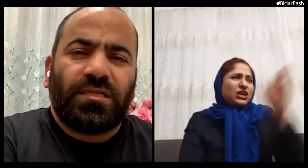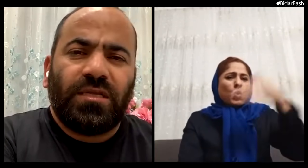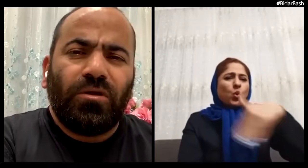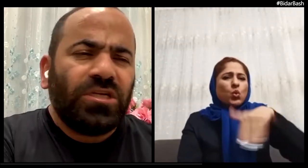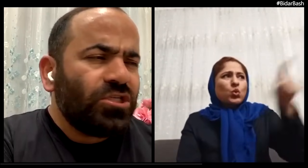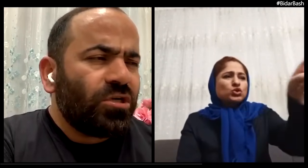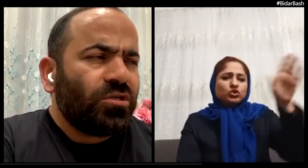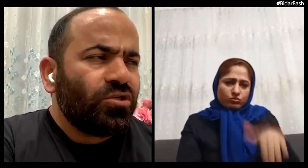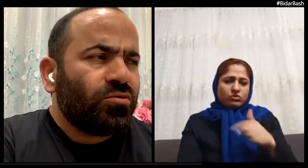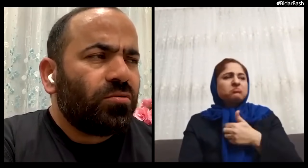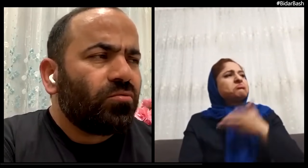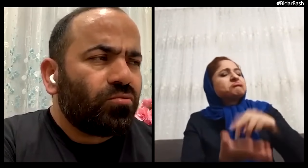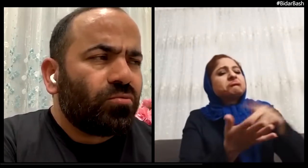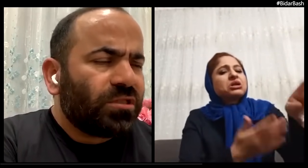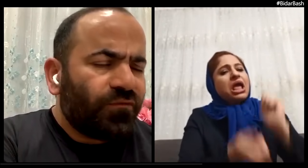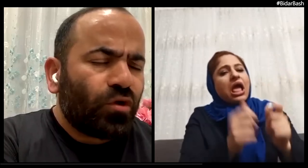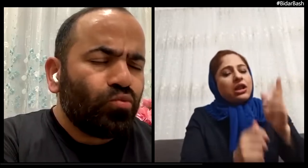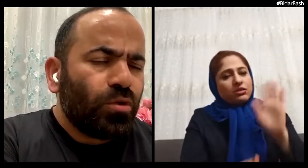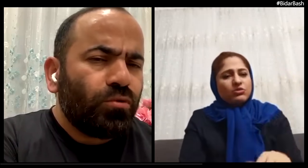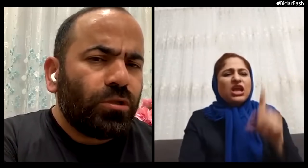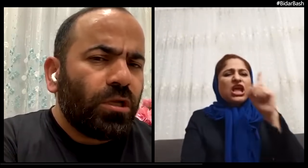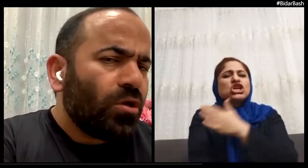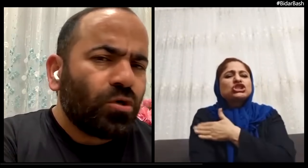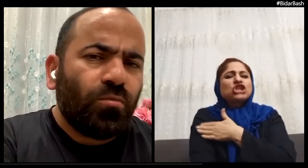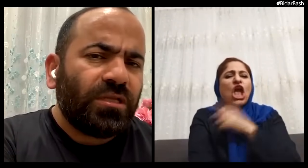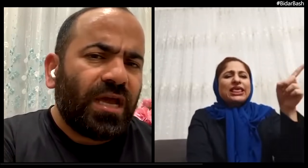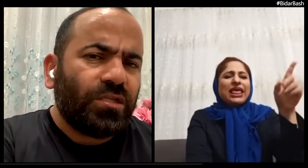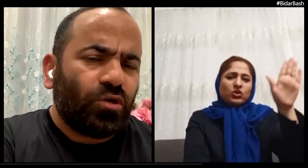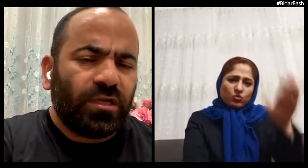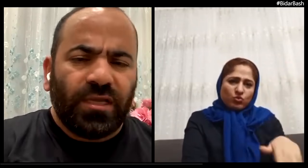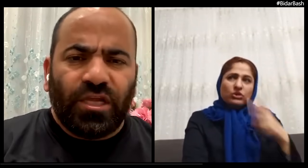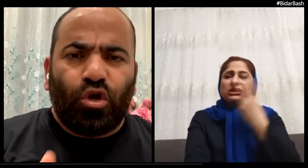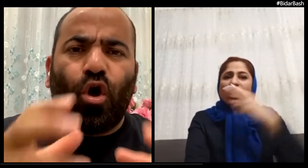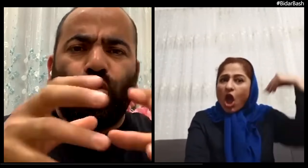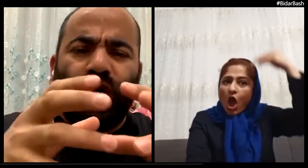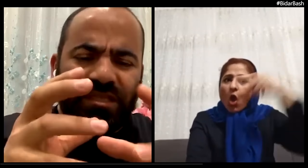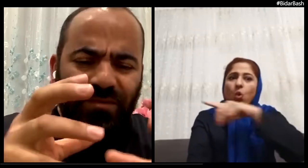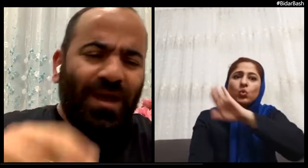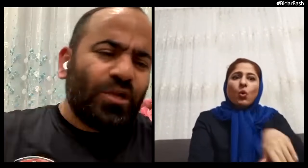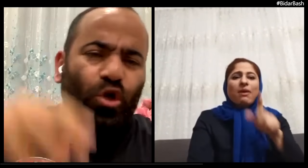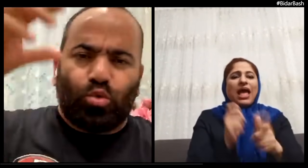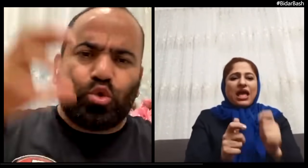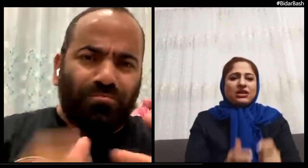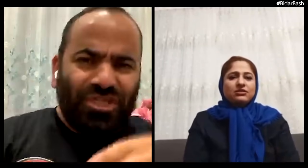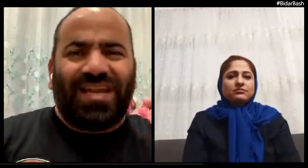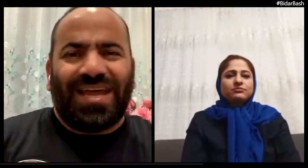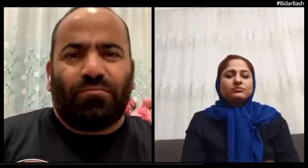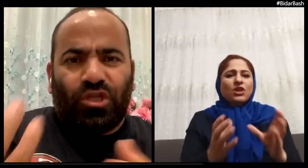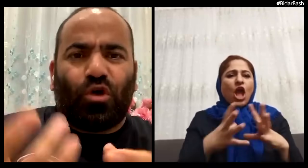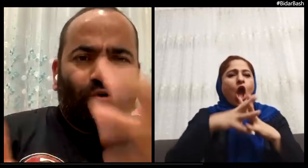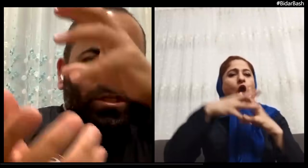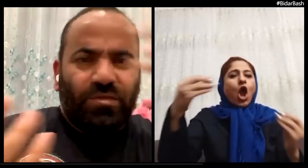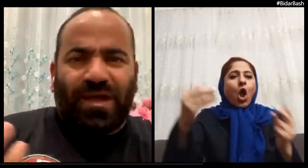خرید میکرد، یه بار یکی از شاگرداش اتفاقی اونجا بود، دید ای حاج آقا اومده خرید کنه، کاهو رو دیدید برگه های روشو